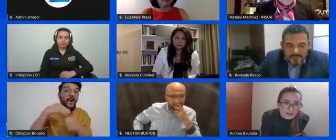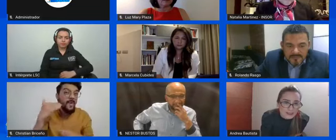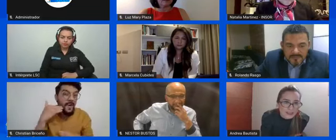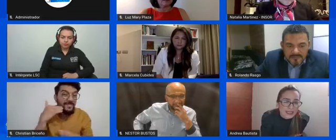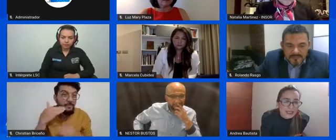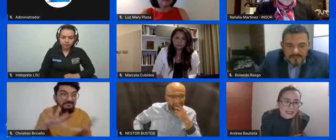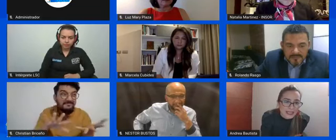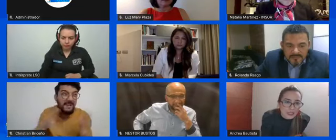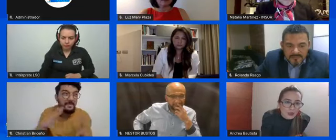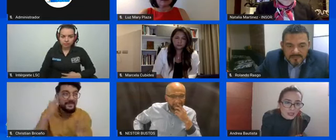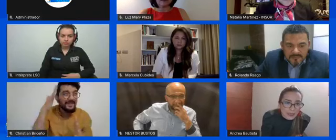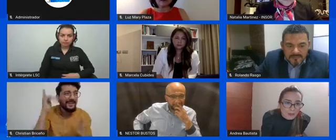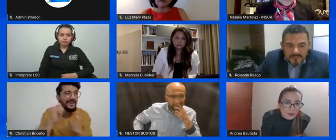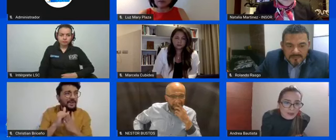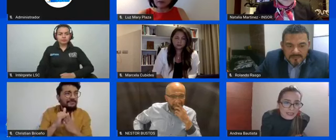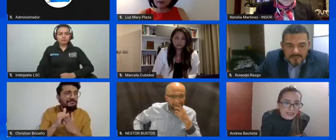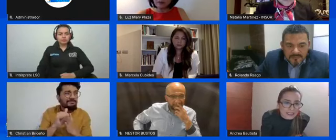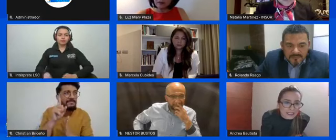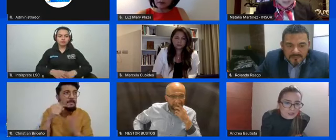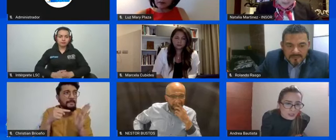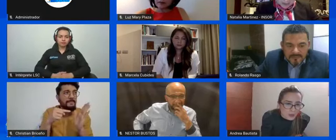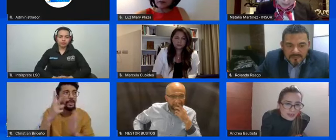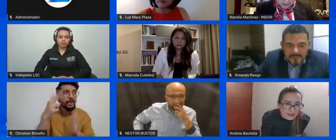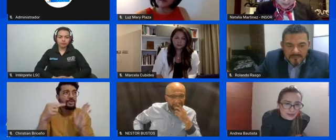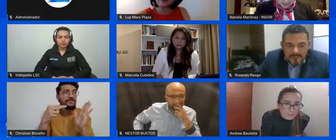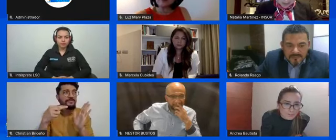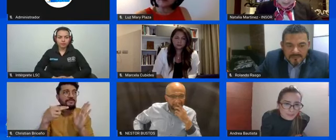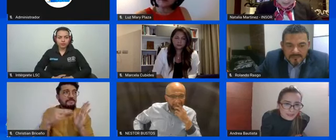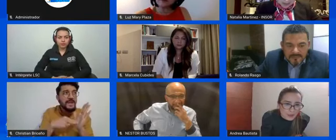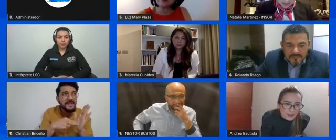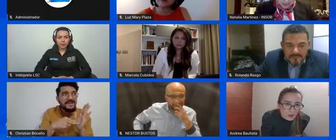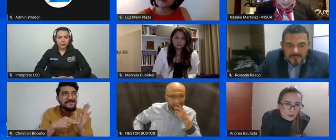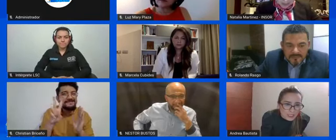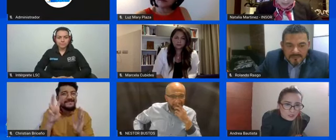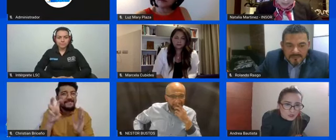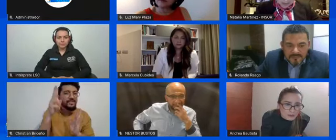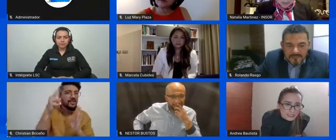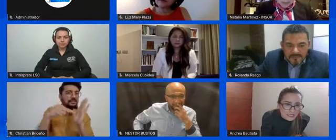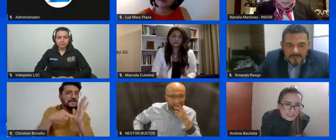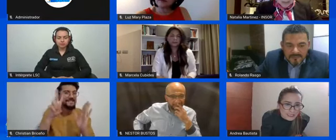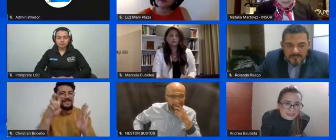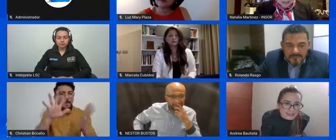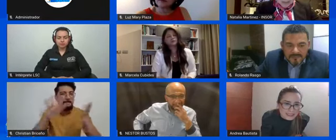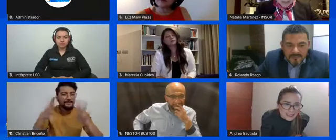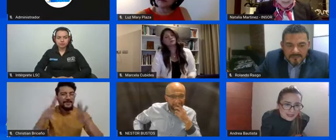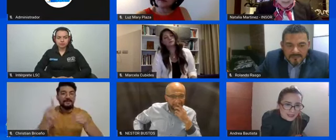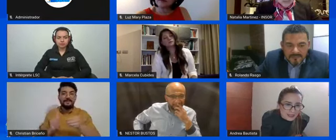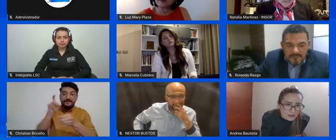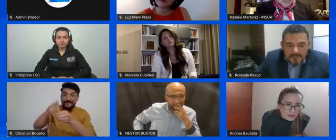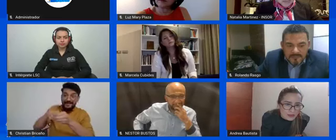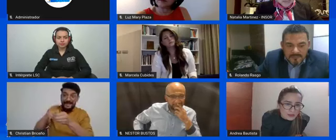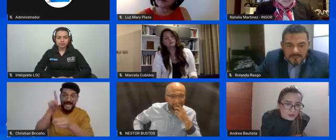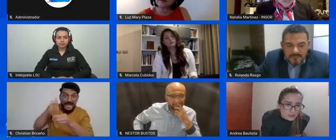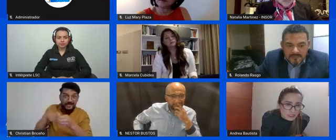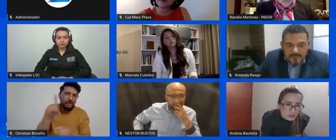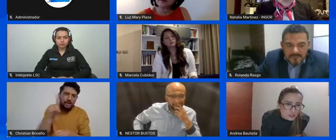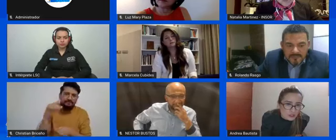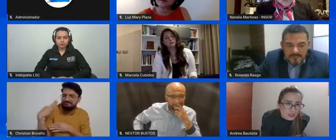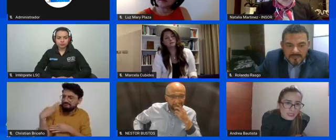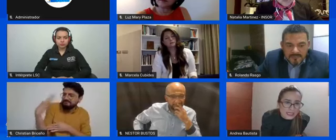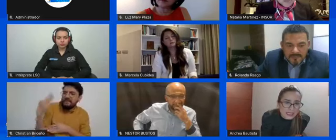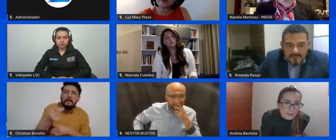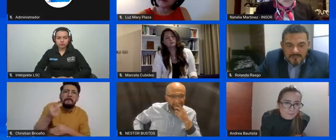historia, lo que he podido mirar y que yo recuerde, como en el 2007,